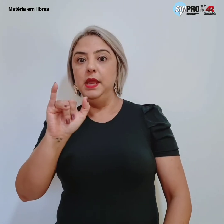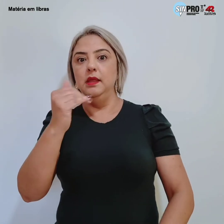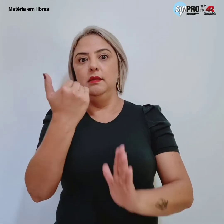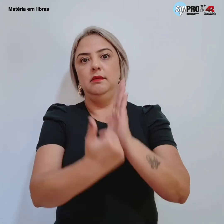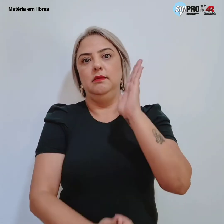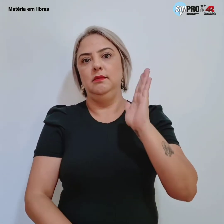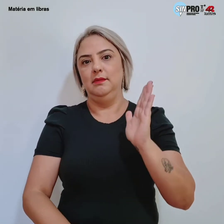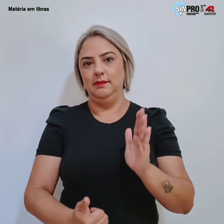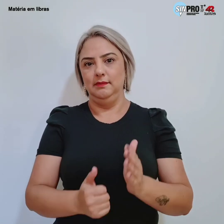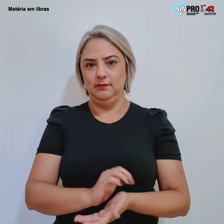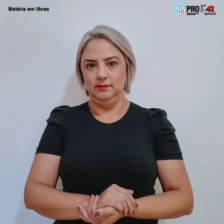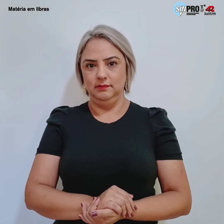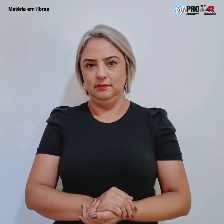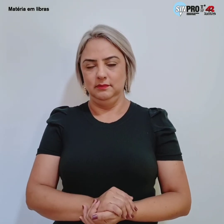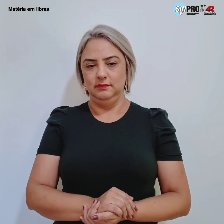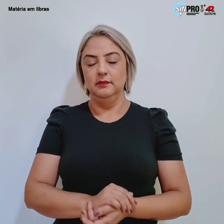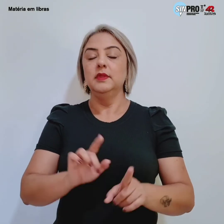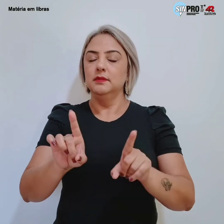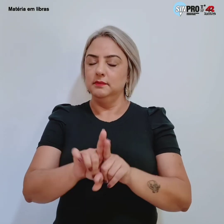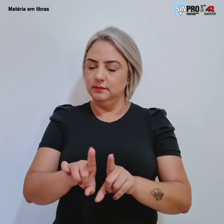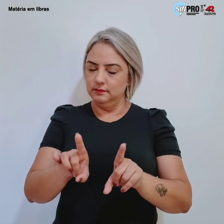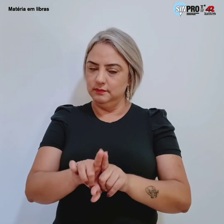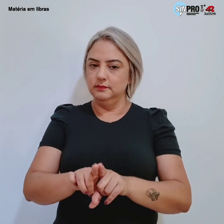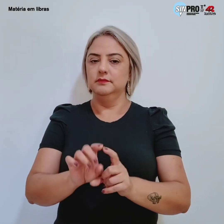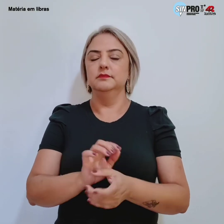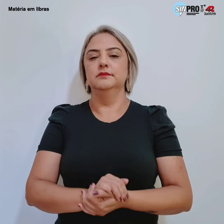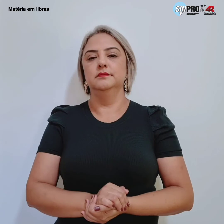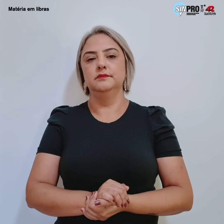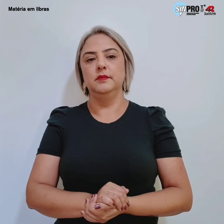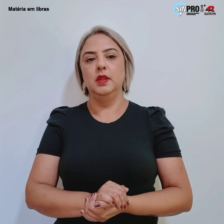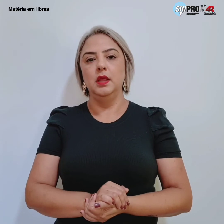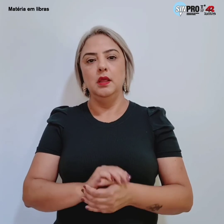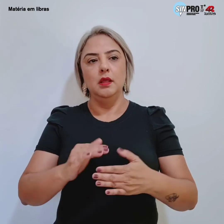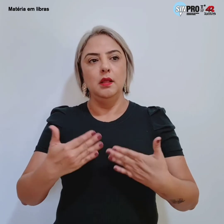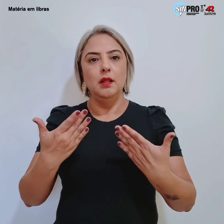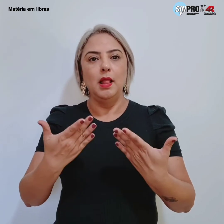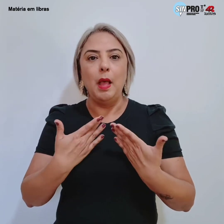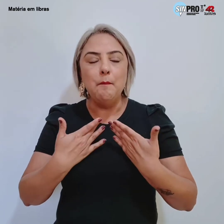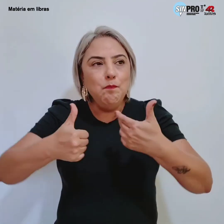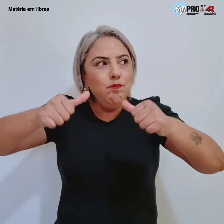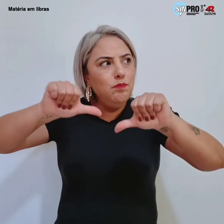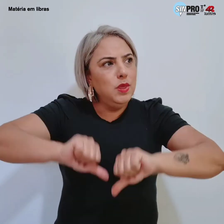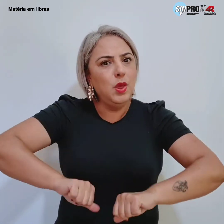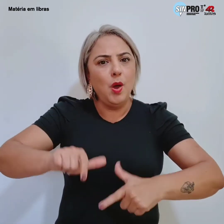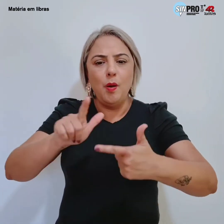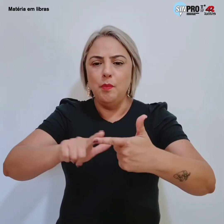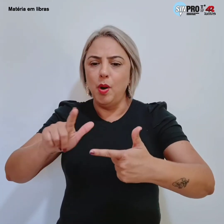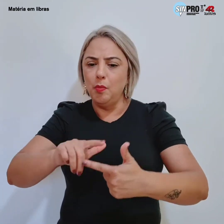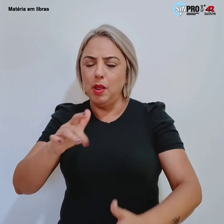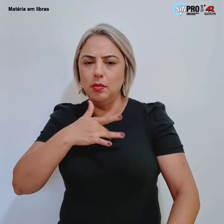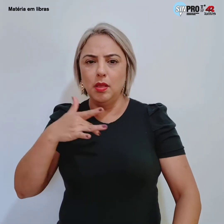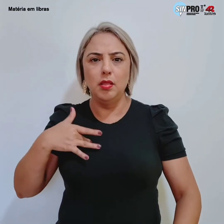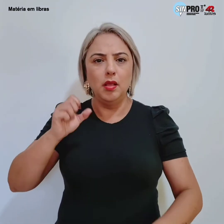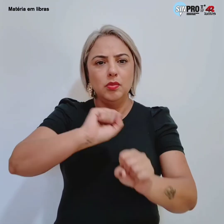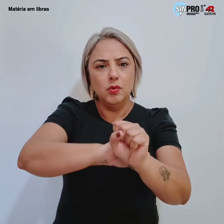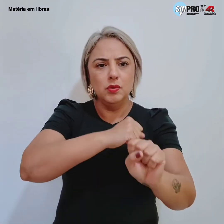reais a menos. Além disso, mesmo diante da pior crise sanitária do século,